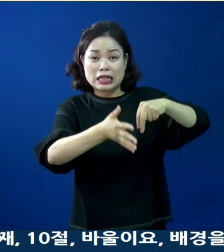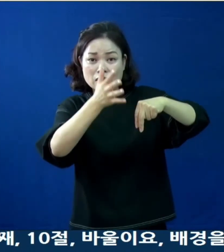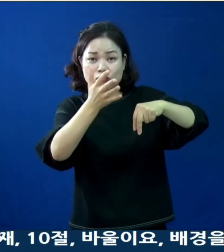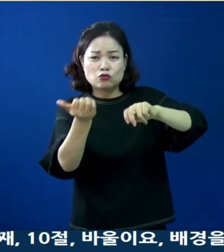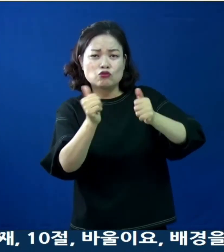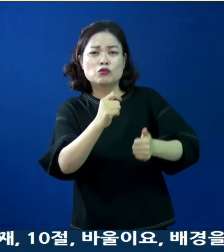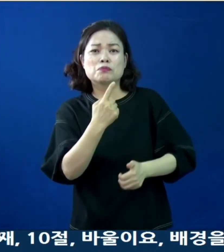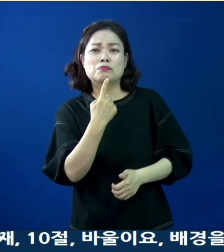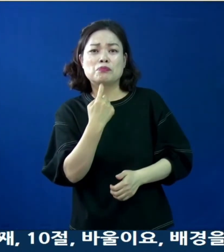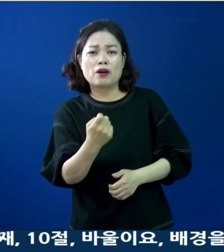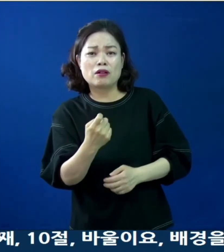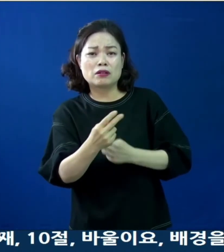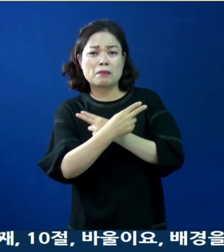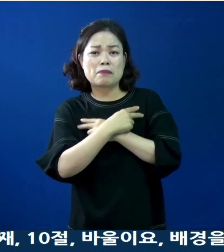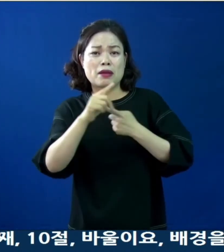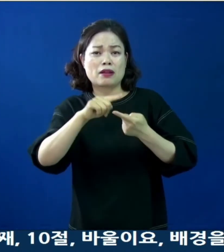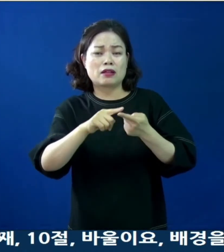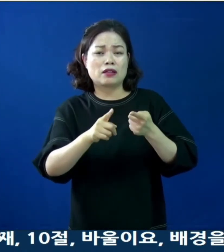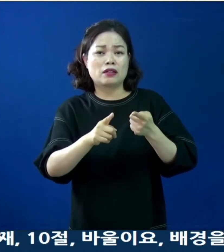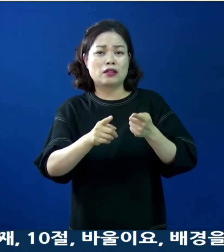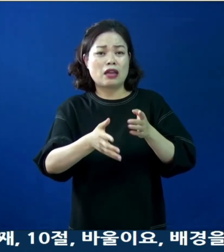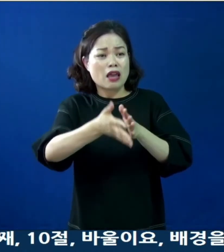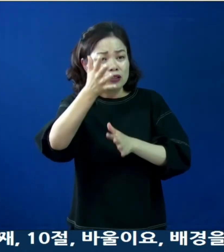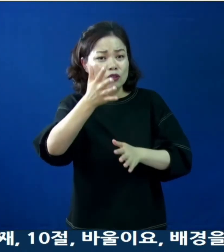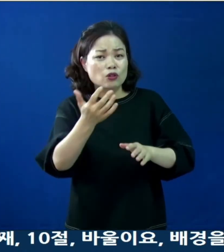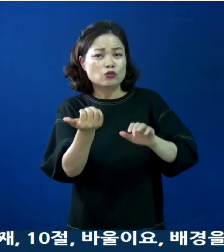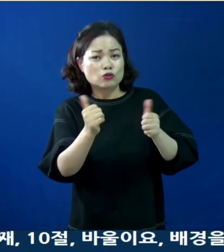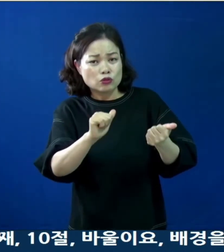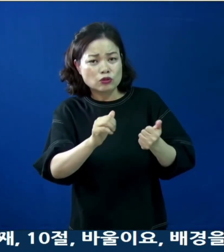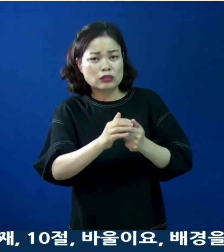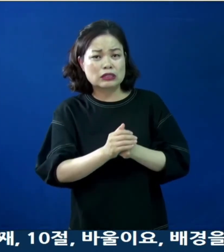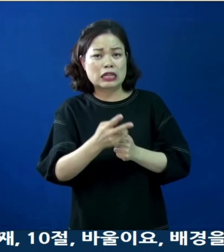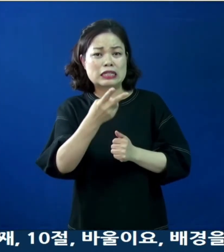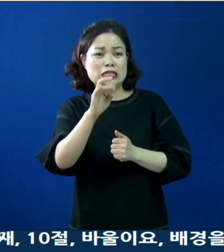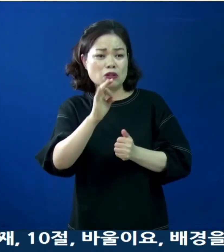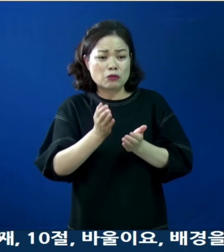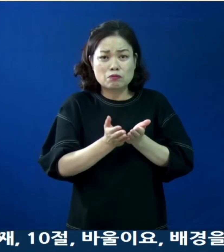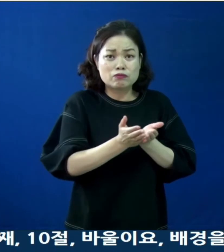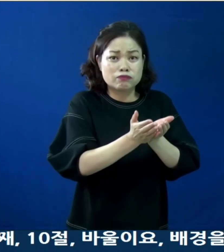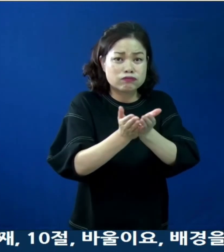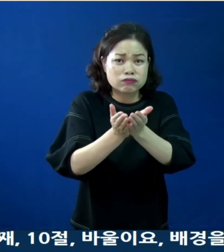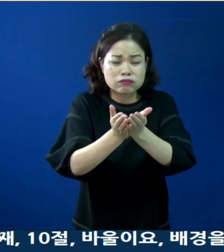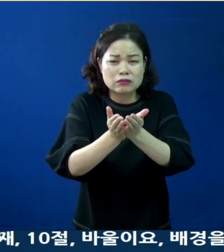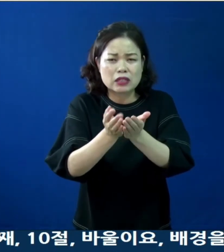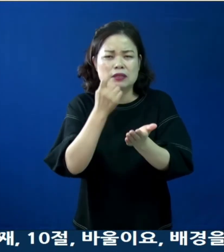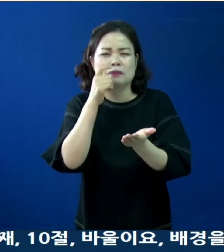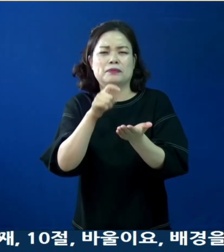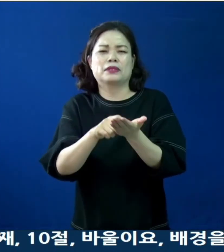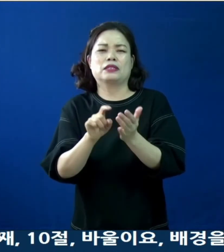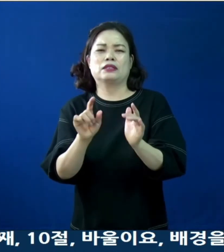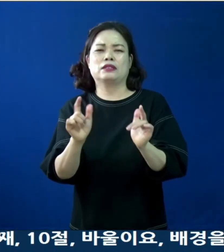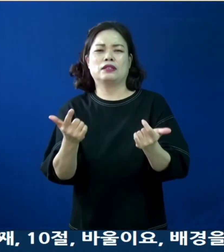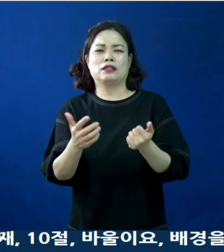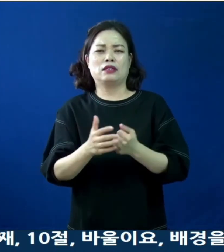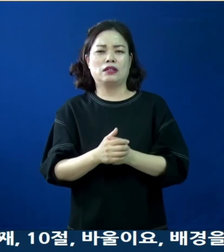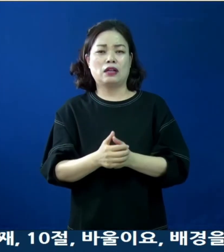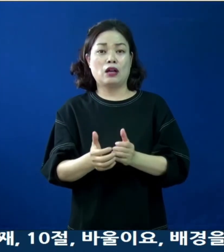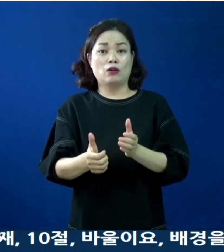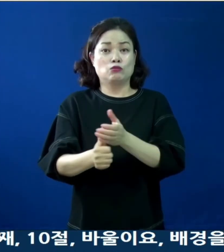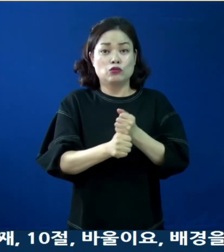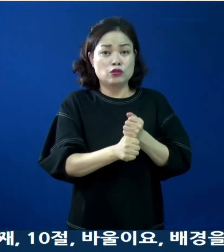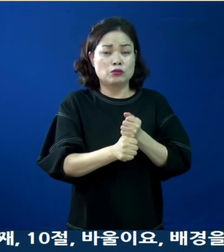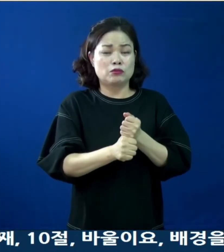죽을 뻔했죠. 베라에서 죽을 뻔했죠. 디온에서 배 타고 이동할 때 뭐 제가 볼 땐 만만치 않았어요. 붙들리면